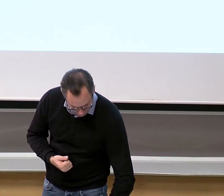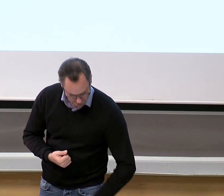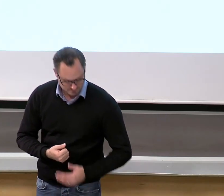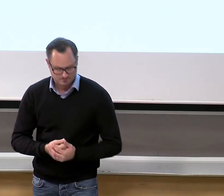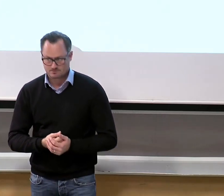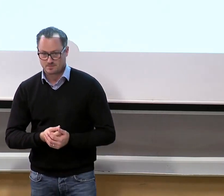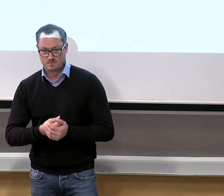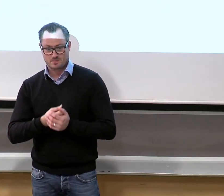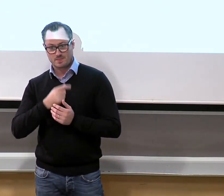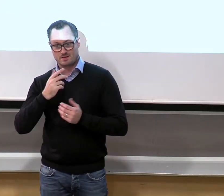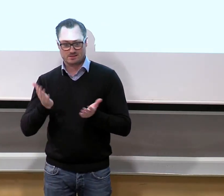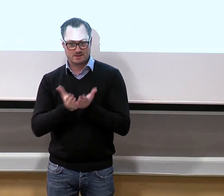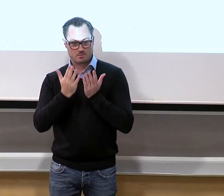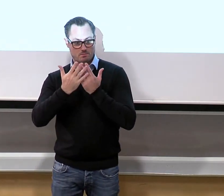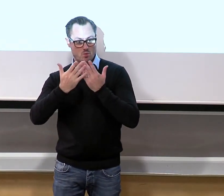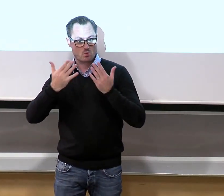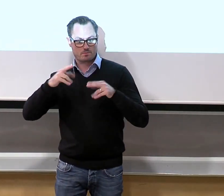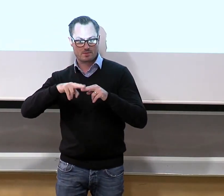ett föregångsland.